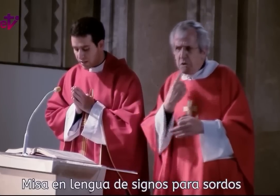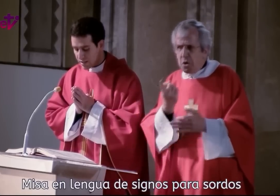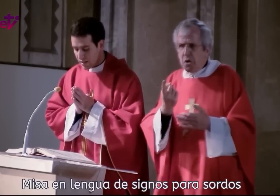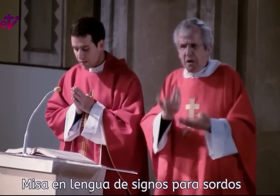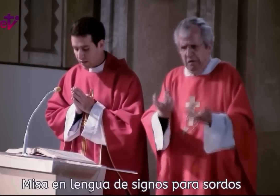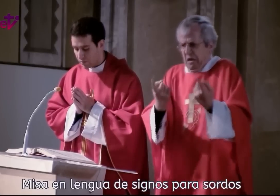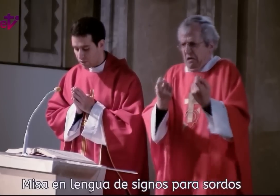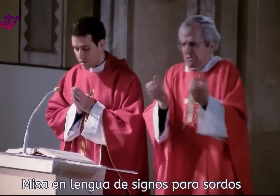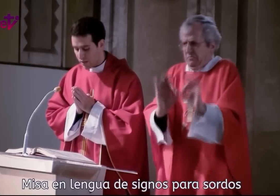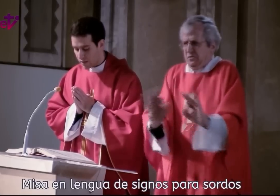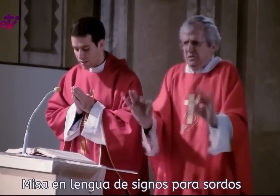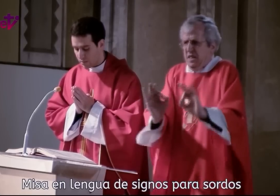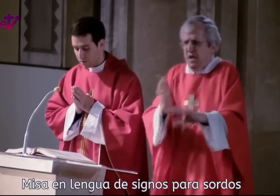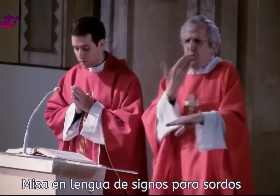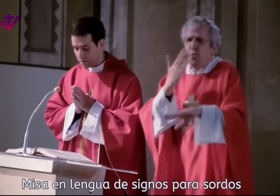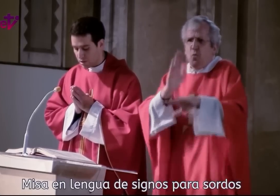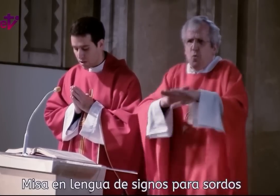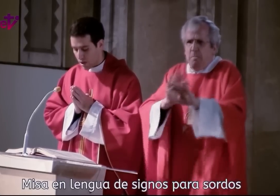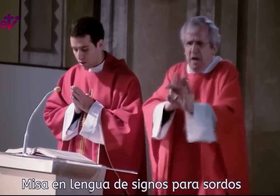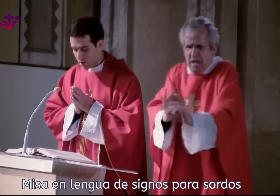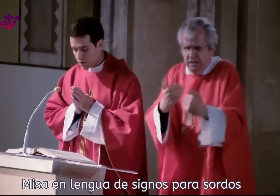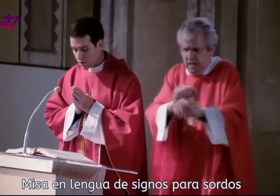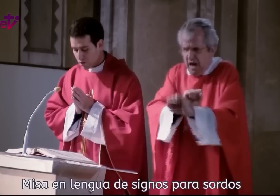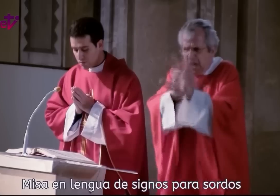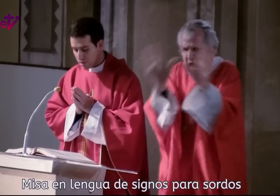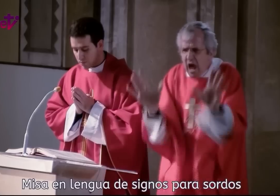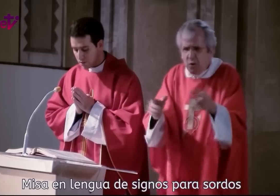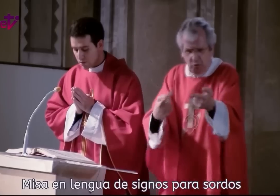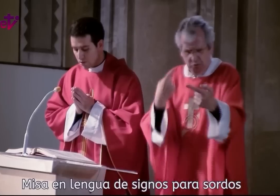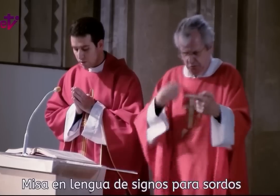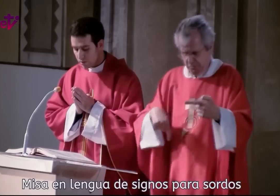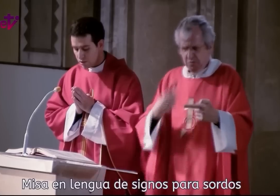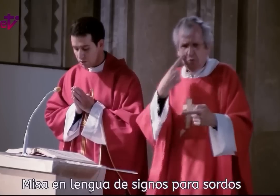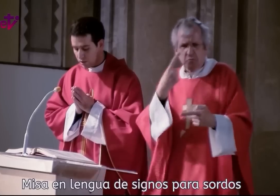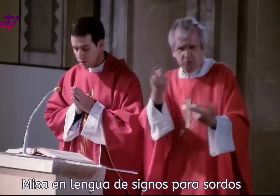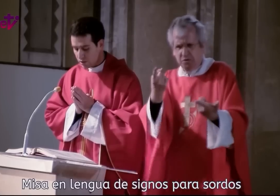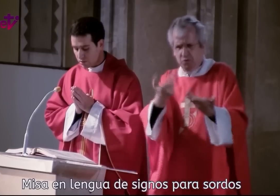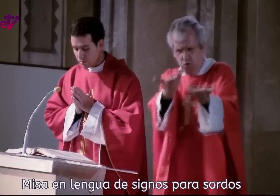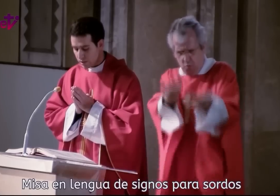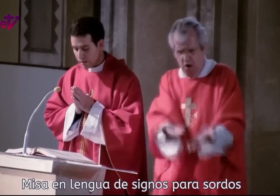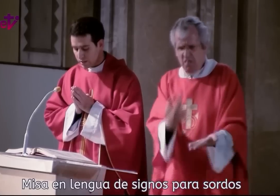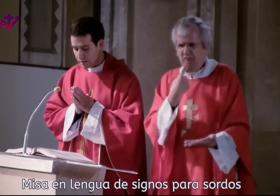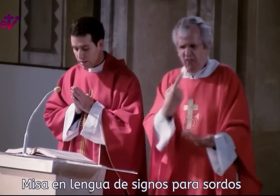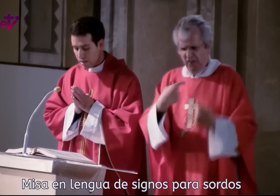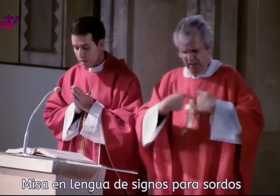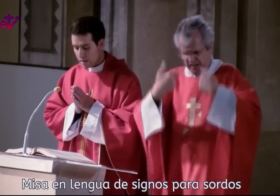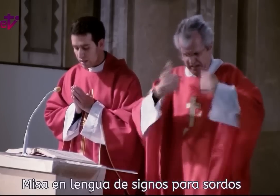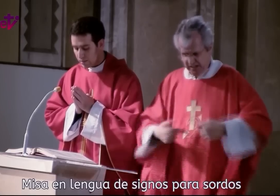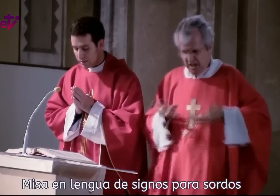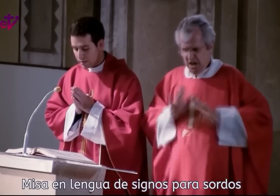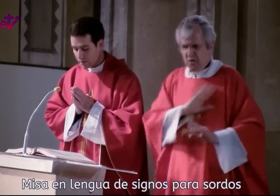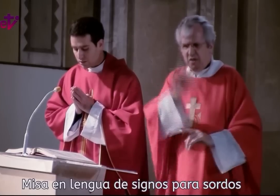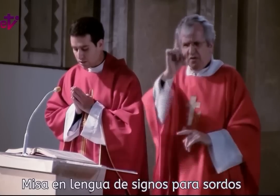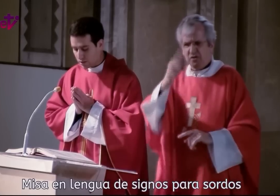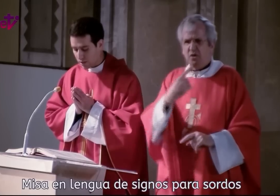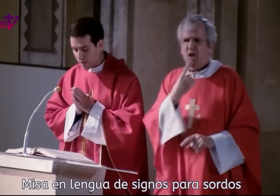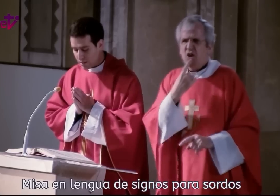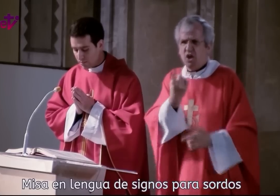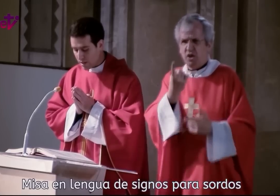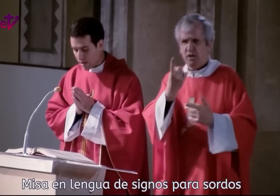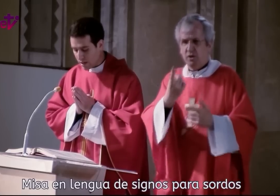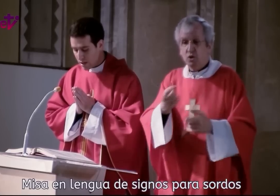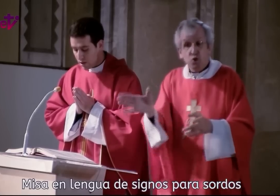¿qué necesidad tenemos ya de testimonios? Nosotros mismos lo hemos oído de su boca. Y levantándose